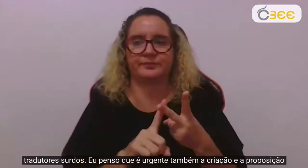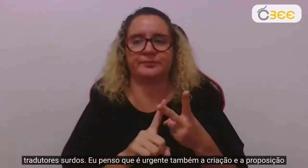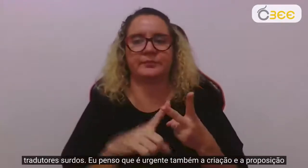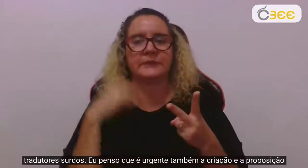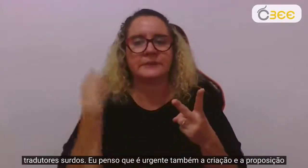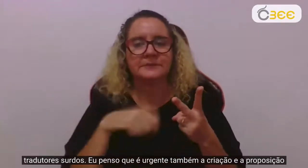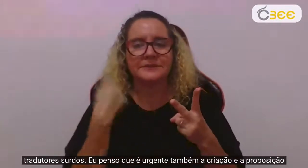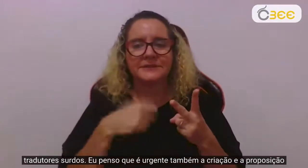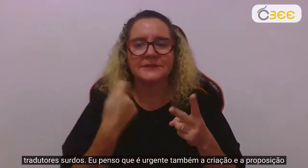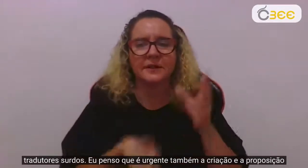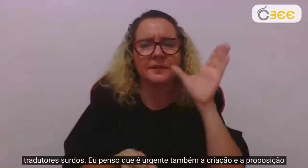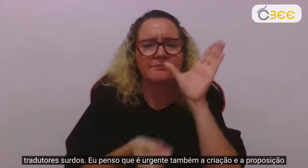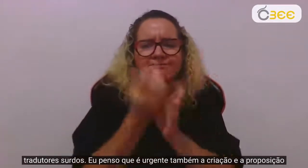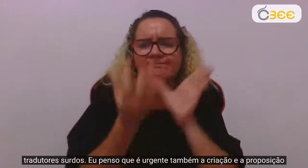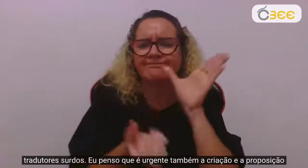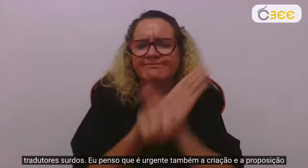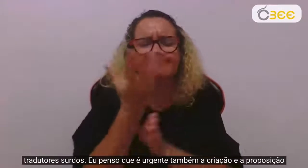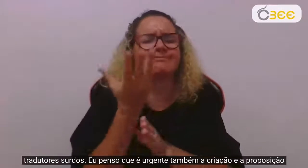tradutores surdos.